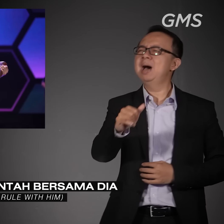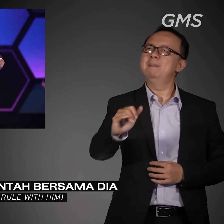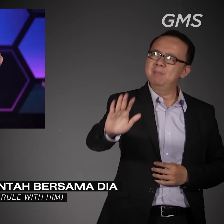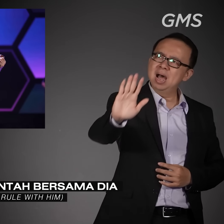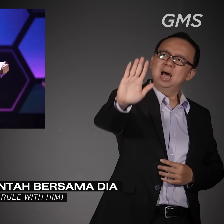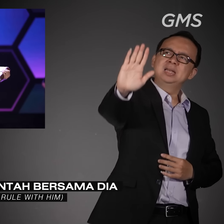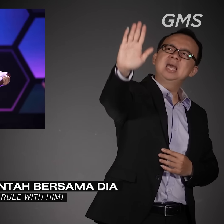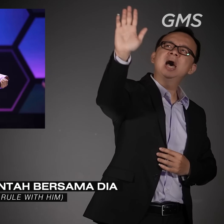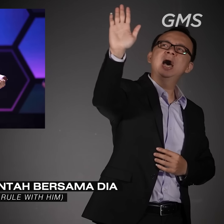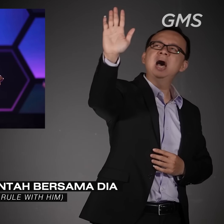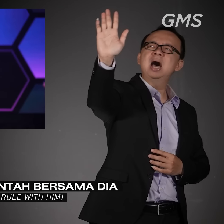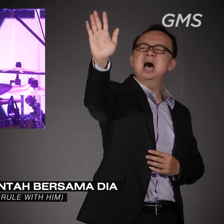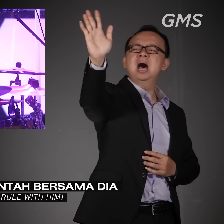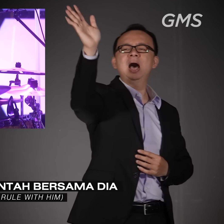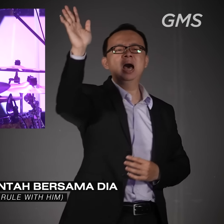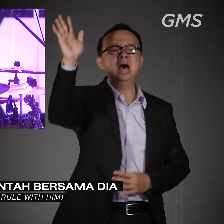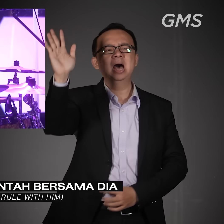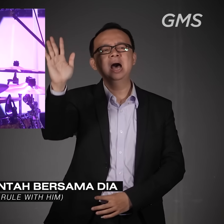bersama Dia.